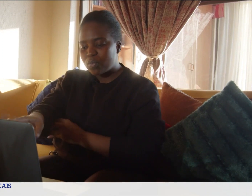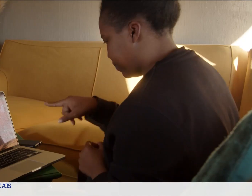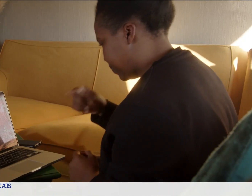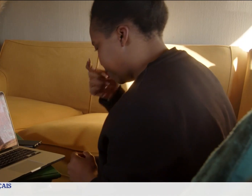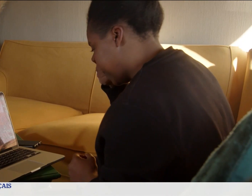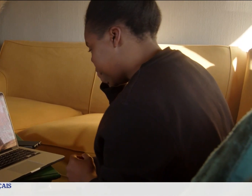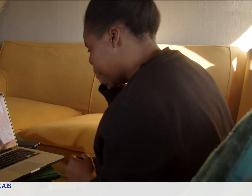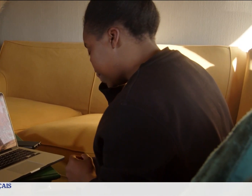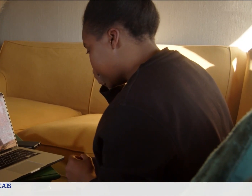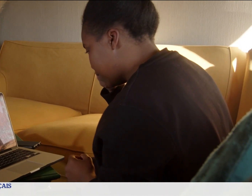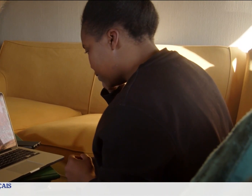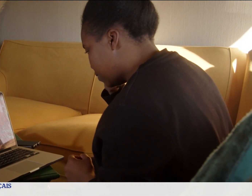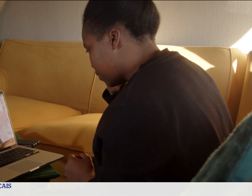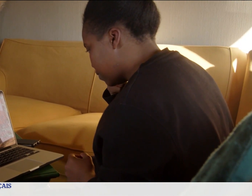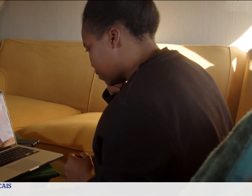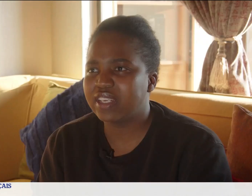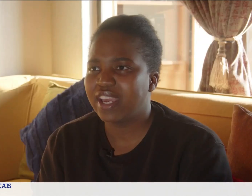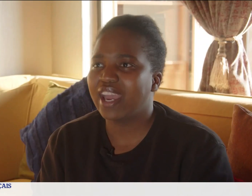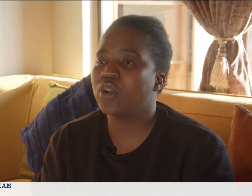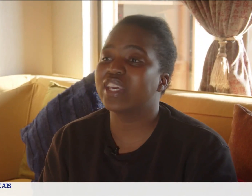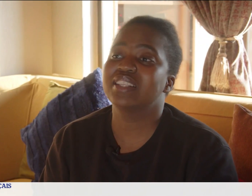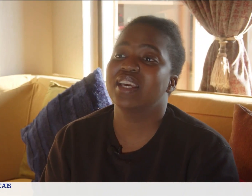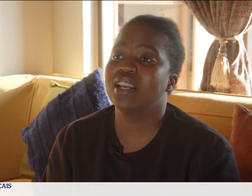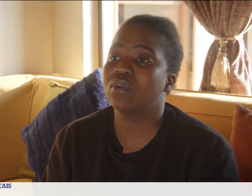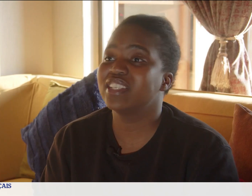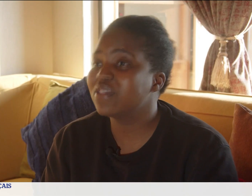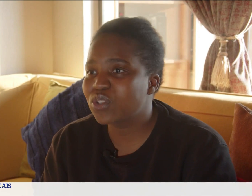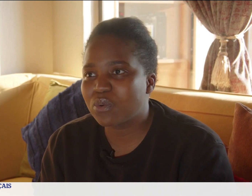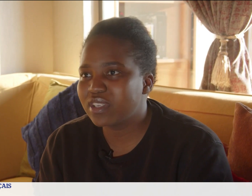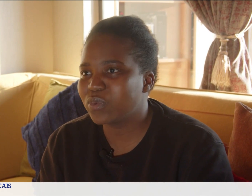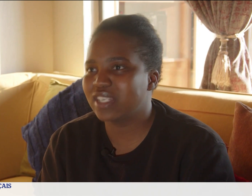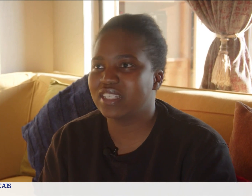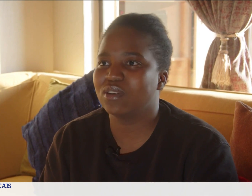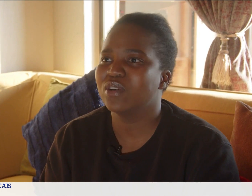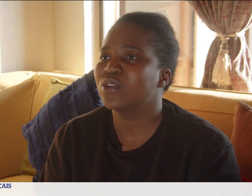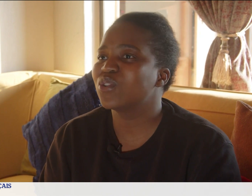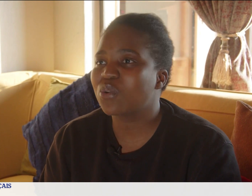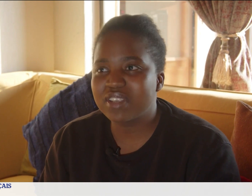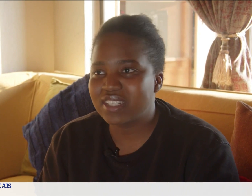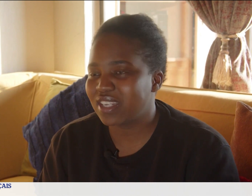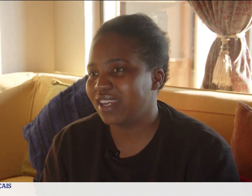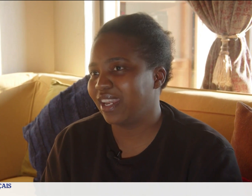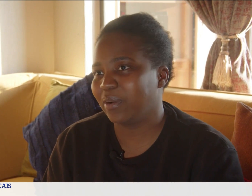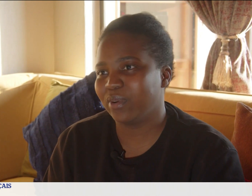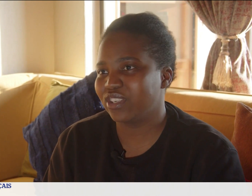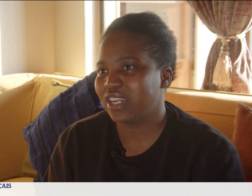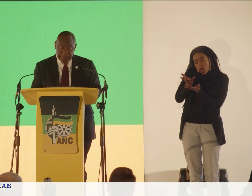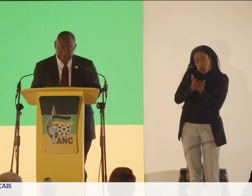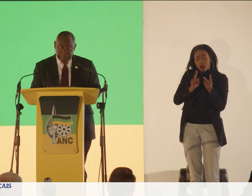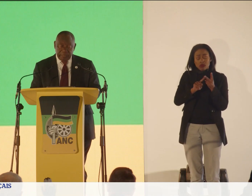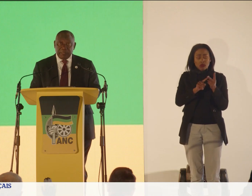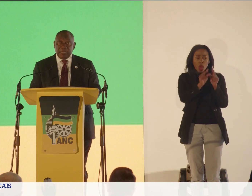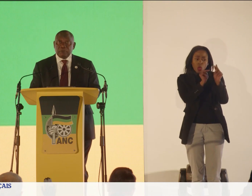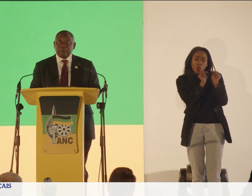ouverts et que l'on va pouvoir raconter nos histoires de personnes sourdes et raconter des histoires en langue des signes.